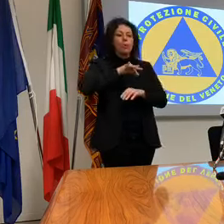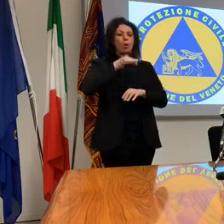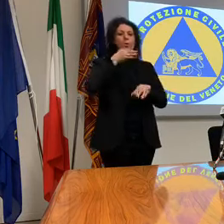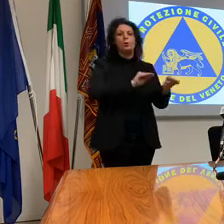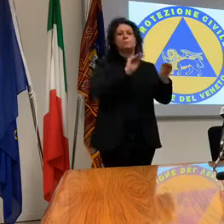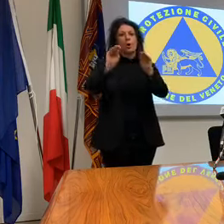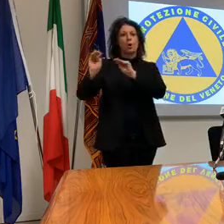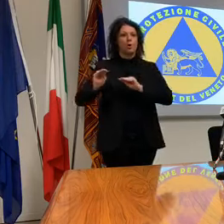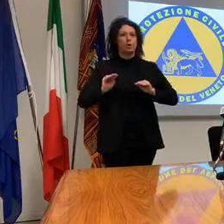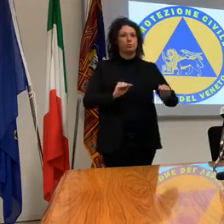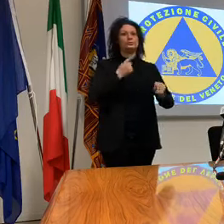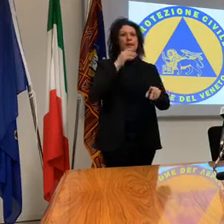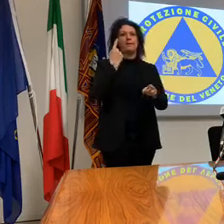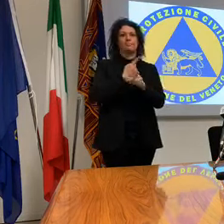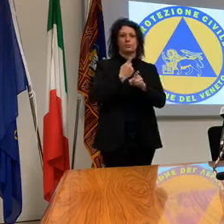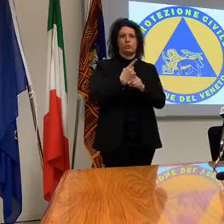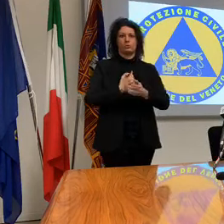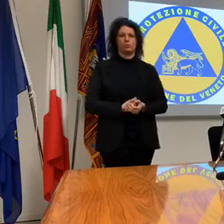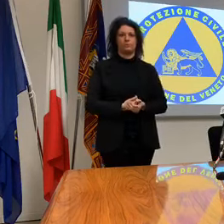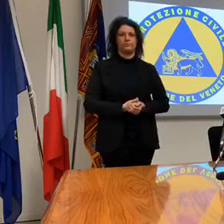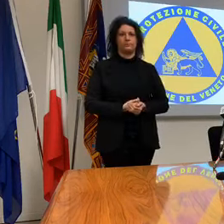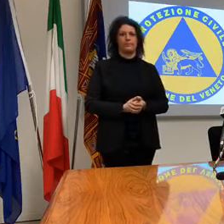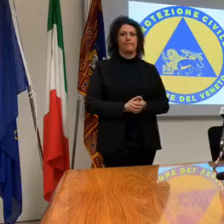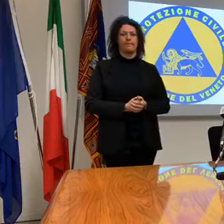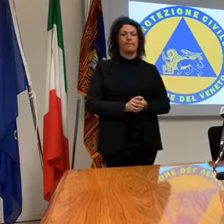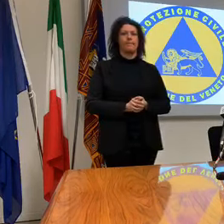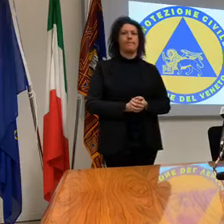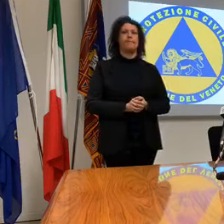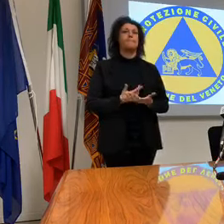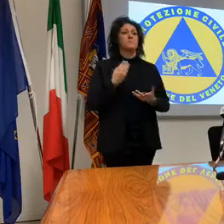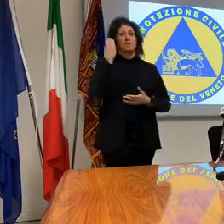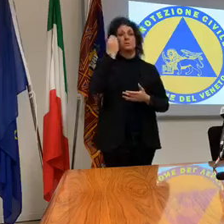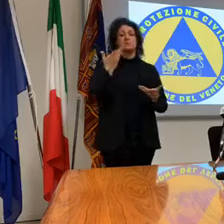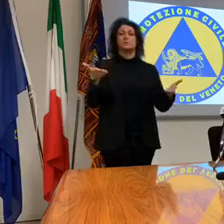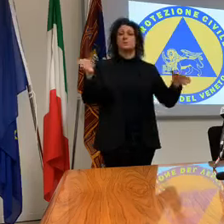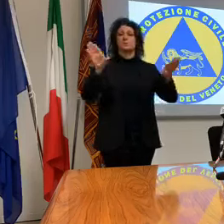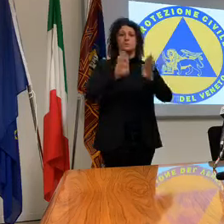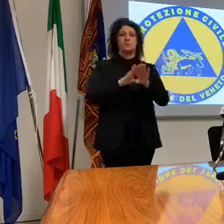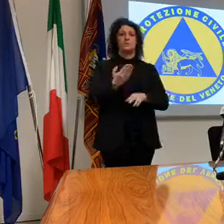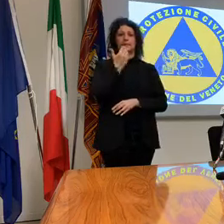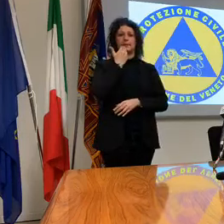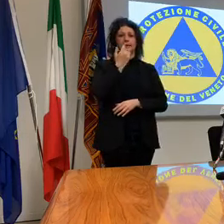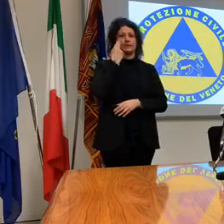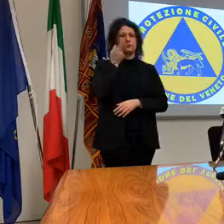c'è necessità. Grazie. Direi che possiamo concludere qua, grazie colleghi,